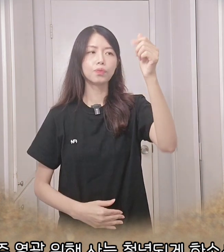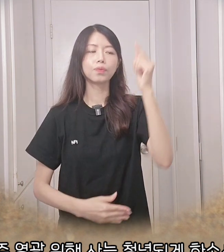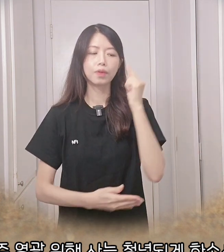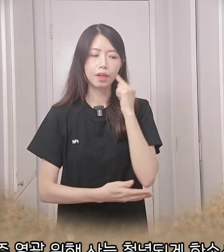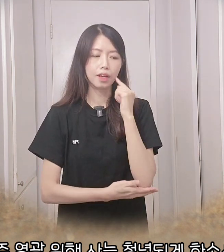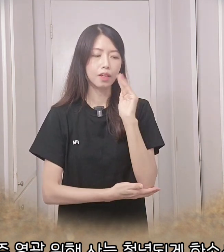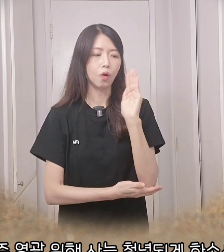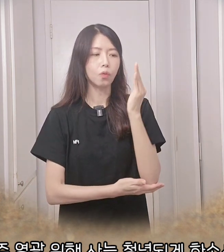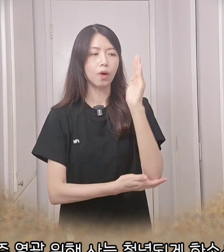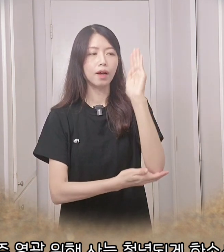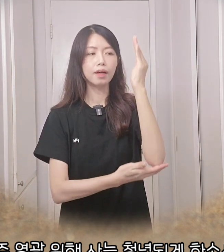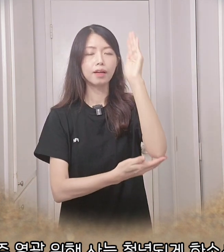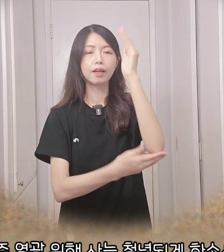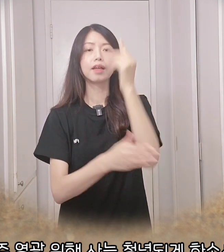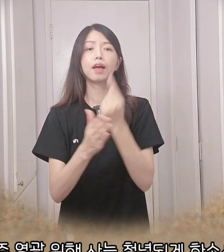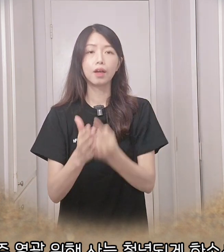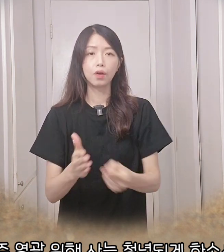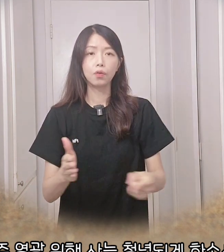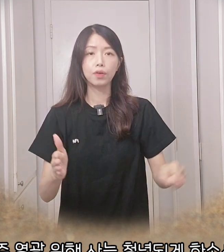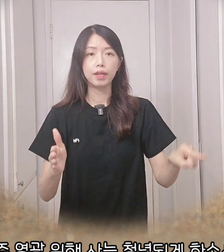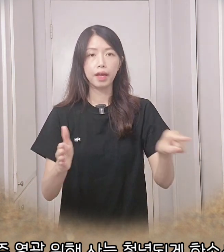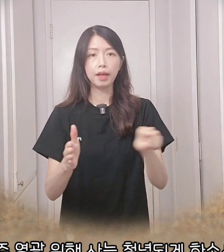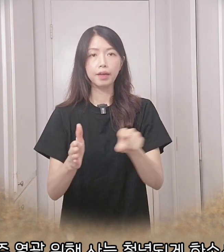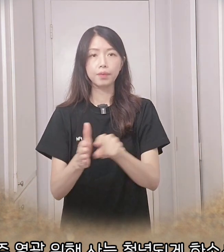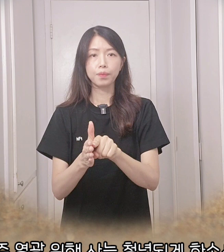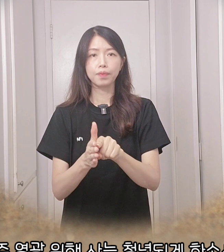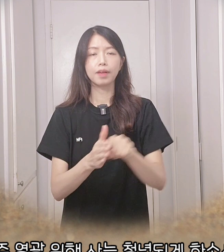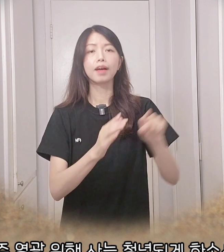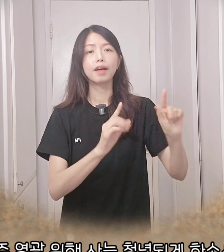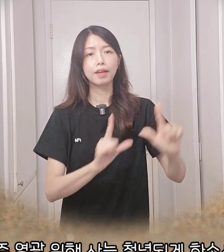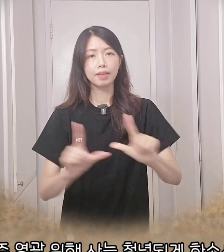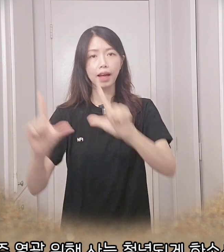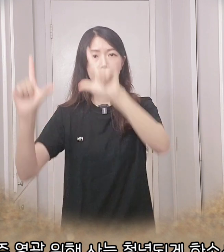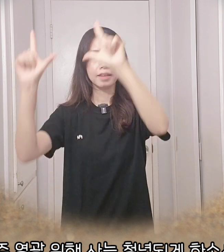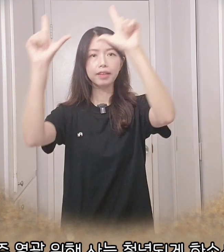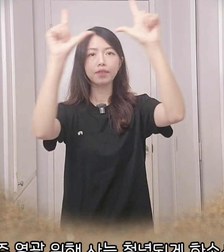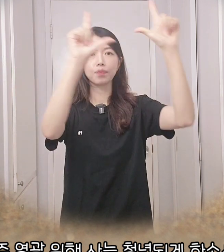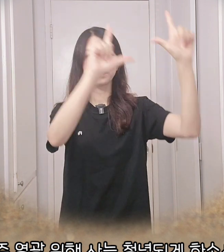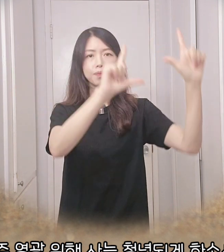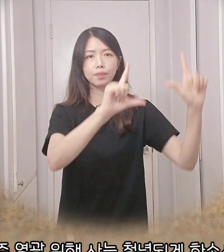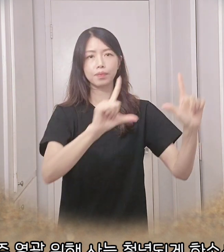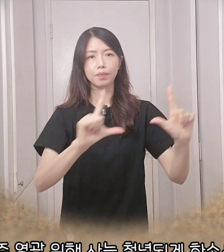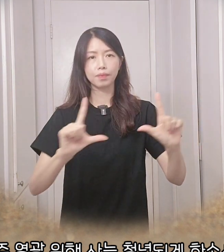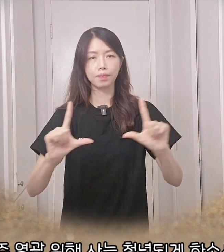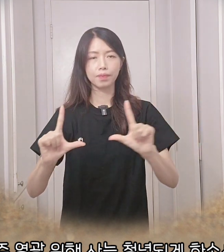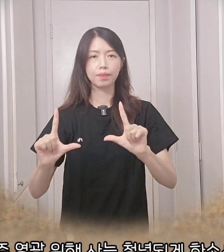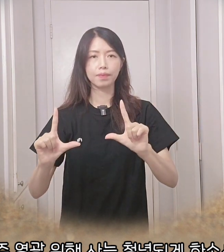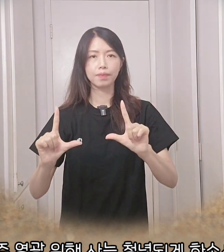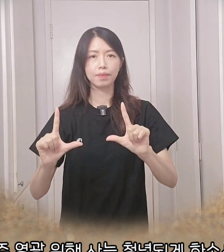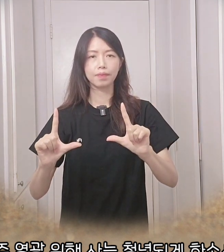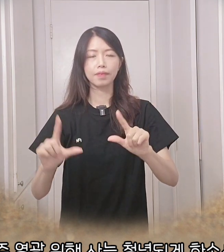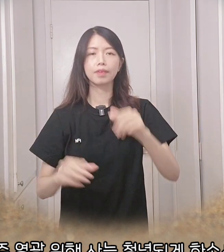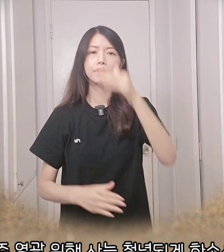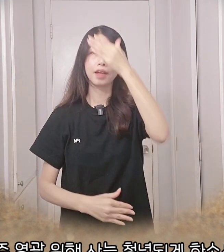주 영광 위에 사는